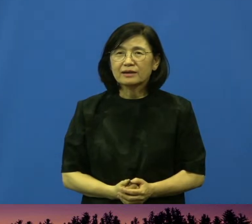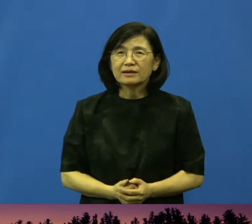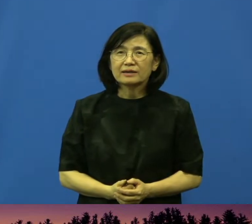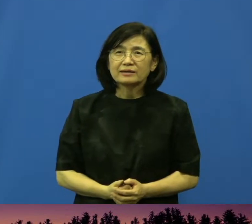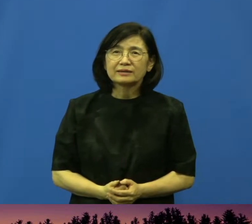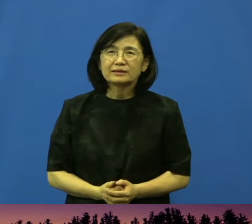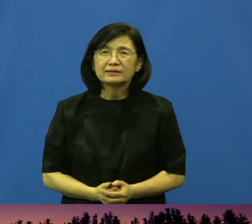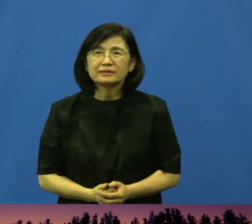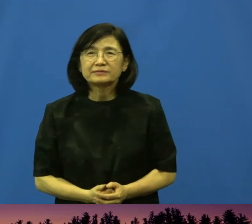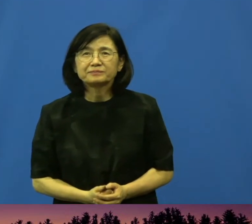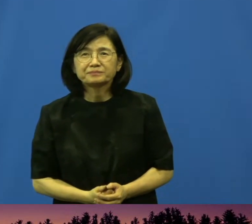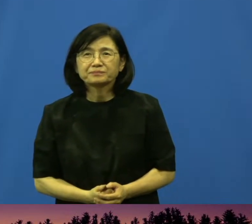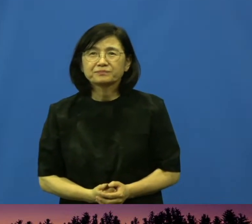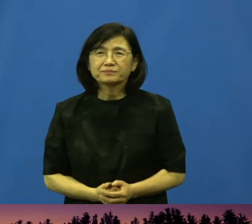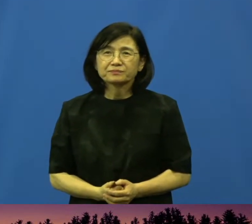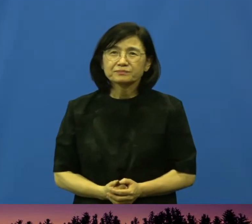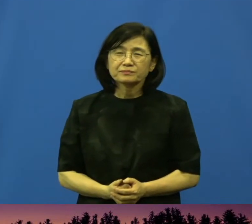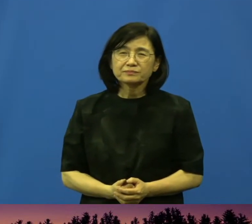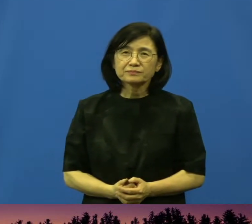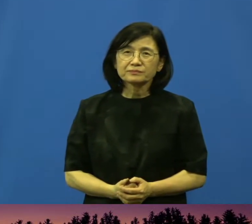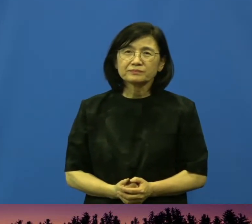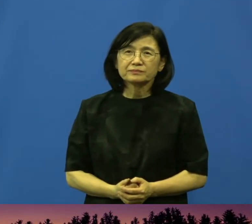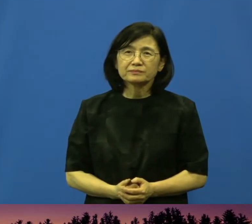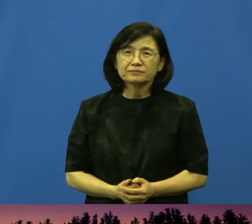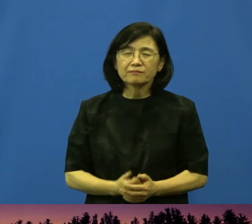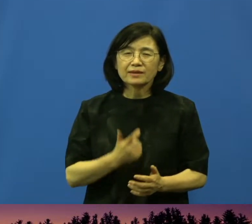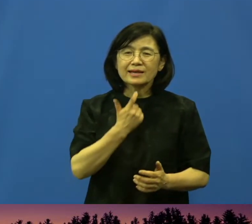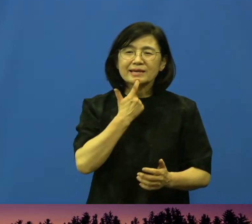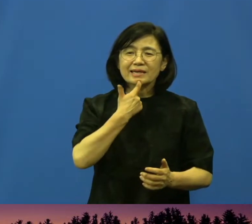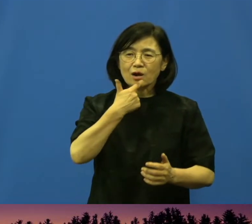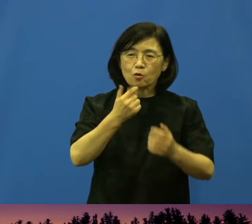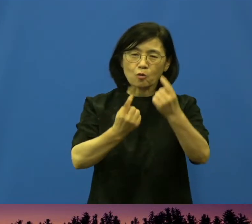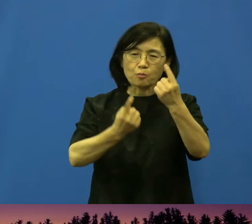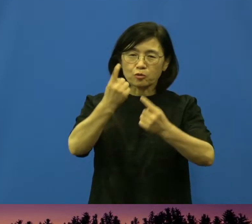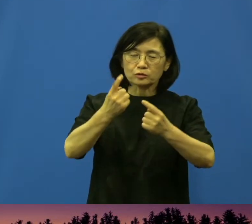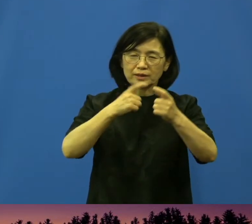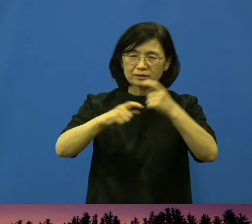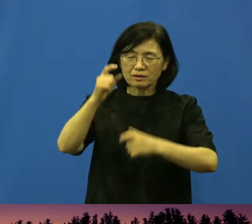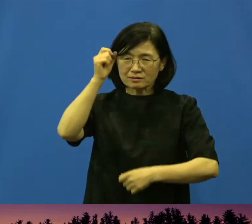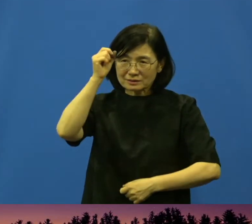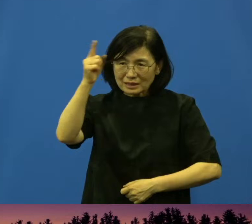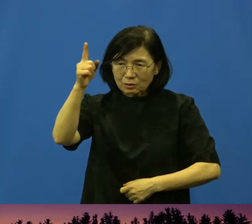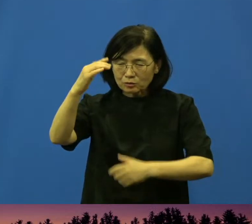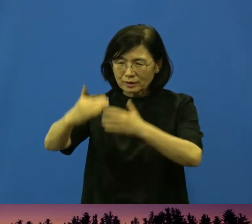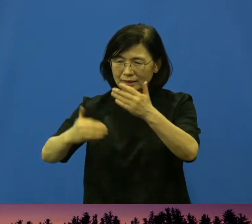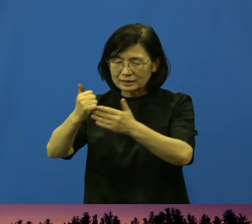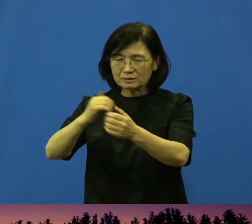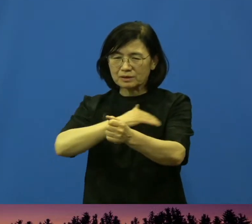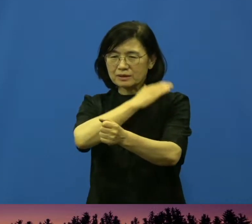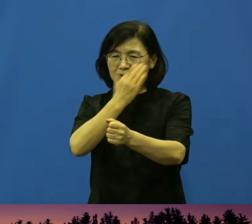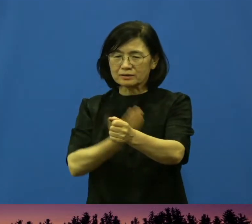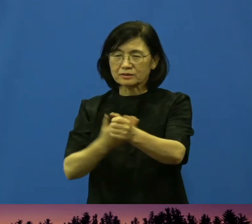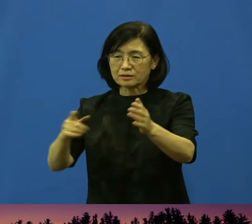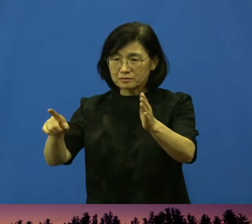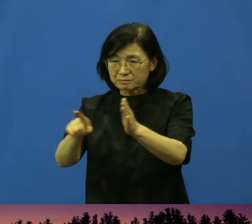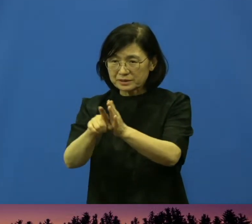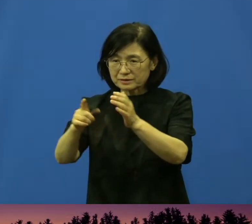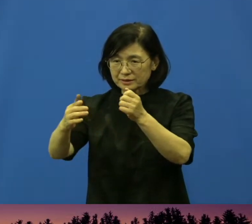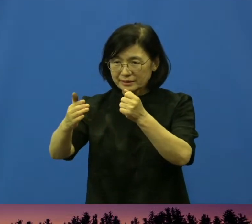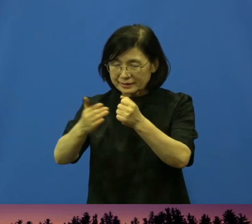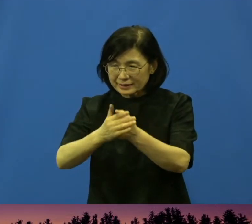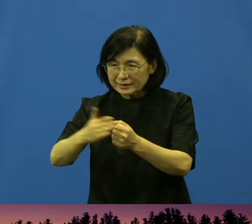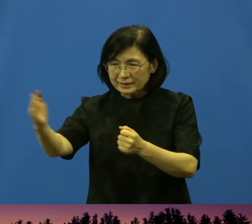그래서 그 나보다 훨씬 더 탁월한 그 능력을 믿었기 때문에 그의 입에서 터져나온 것이,